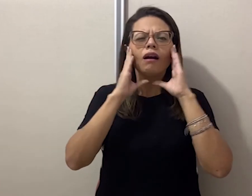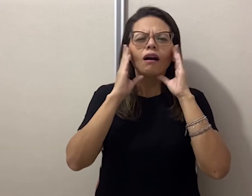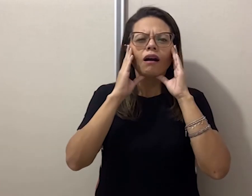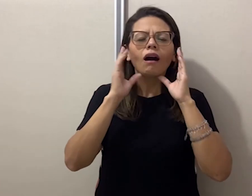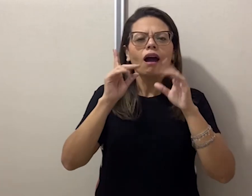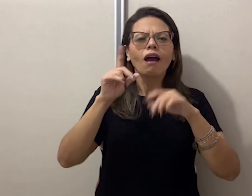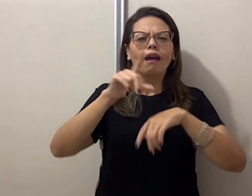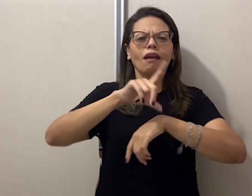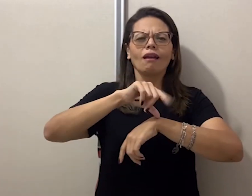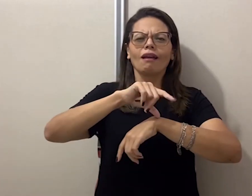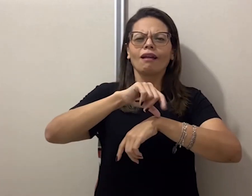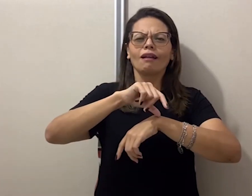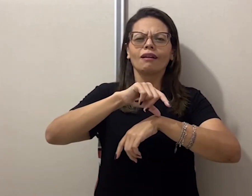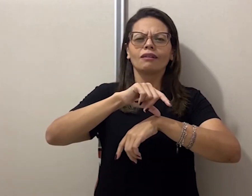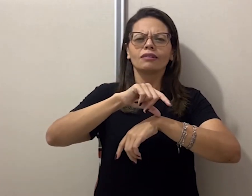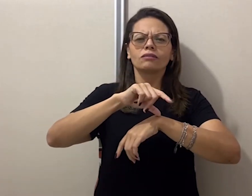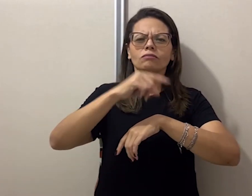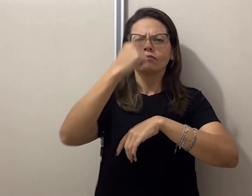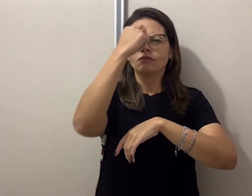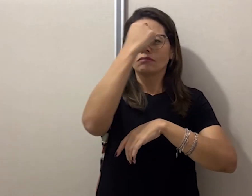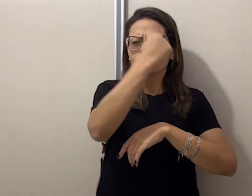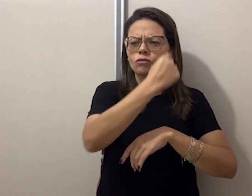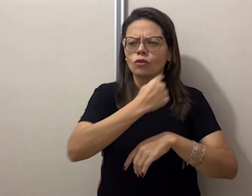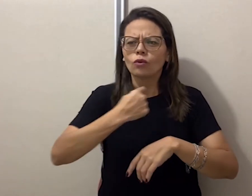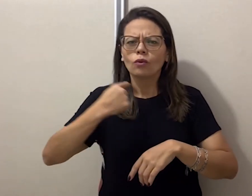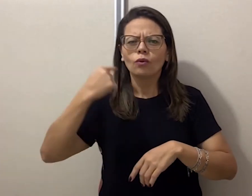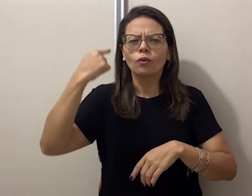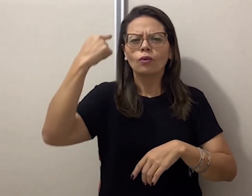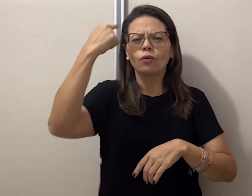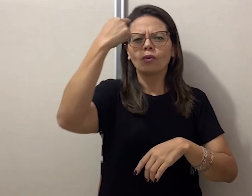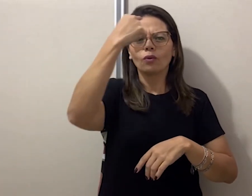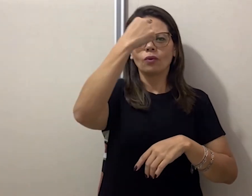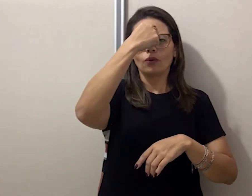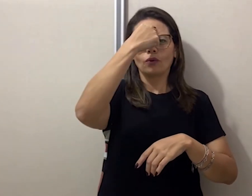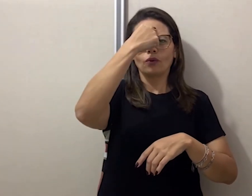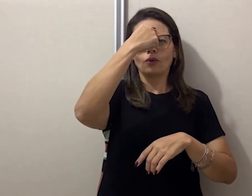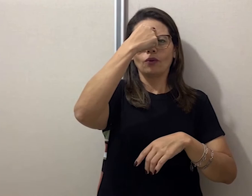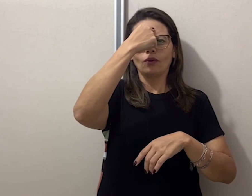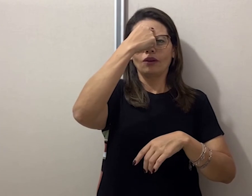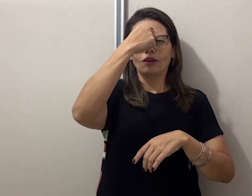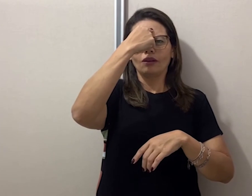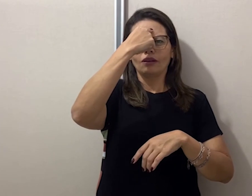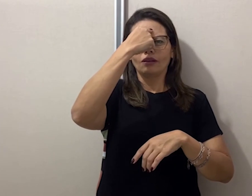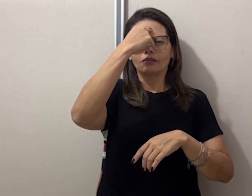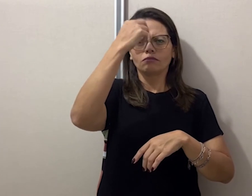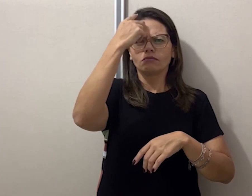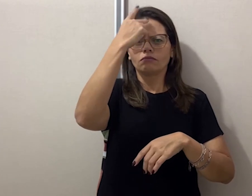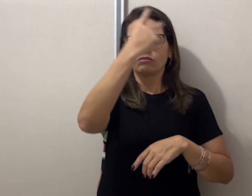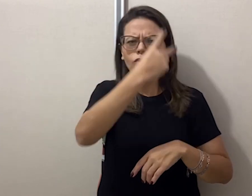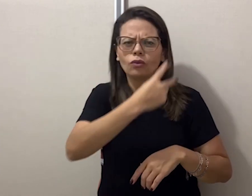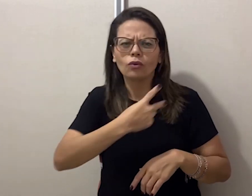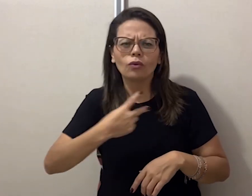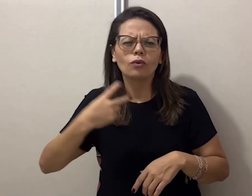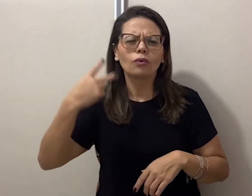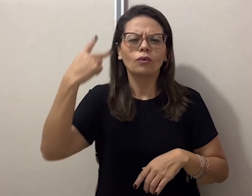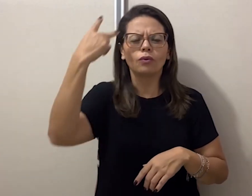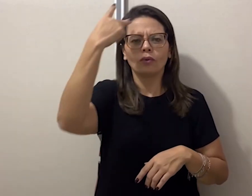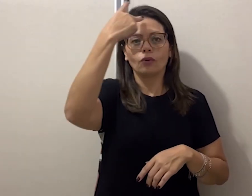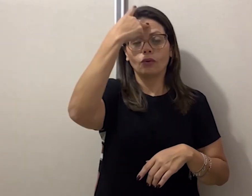Você percebeu que o rosto é o nosso relógio e ele vai fazer, né, uma volta ali, 1 hora.